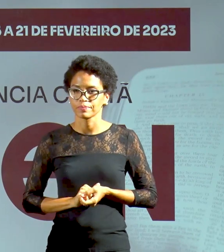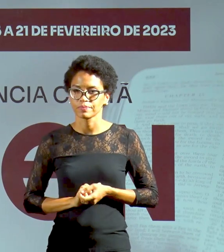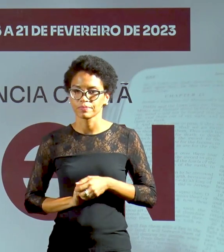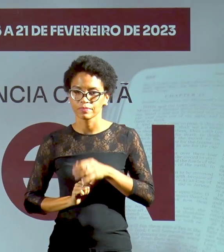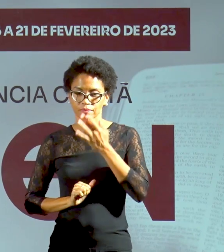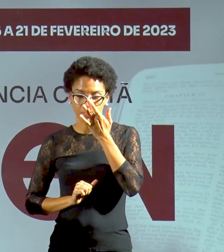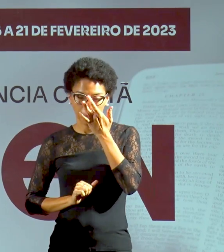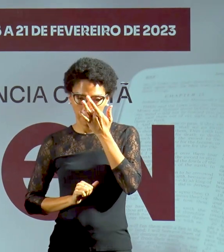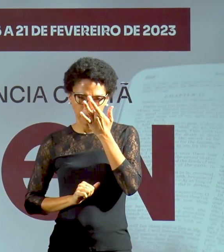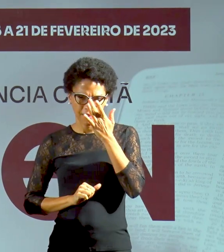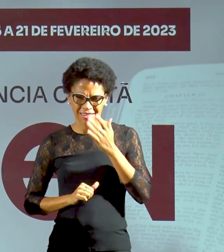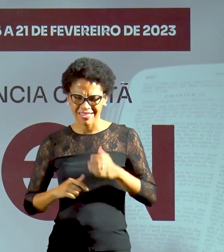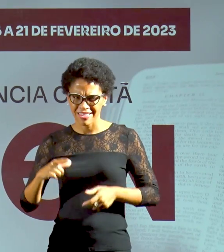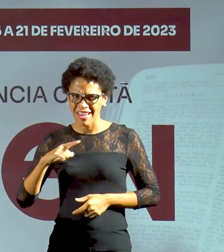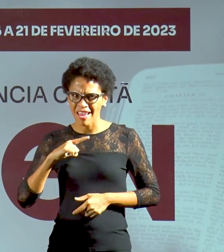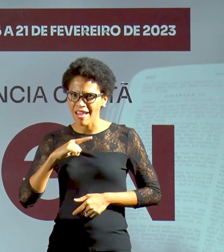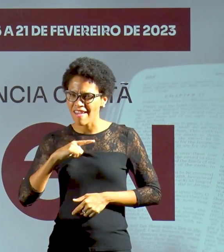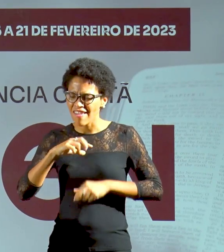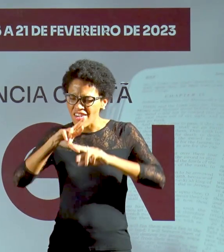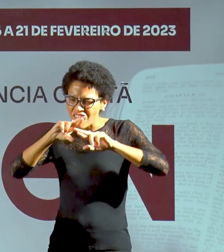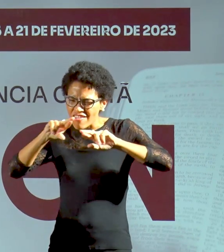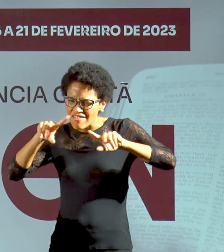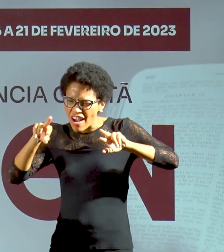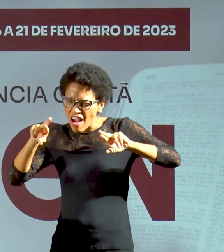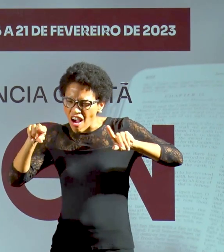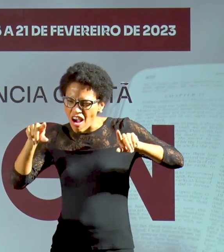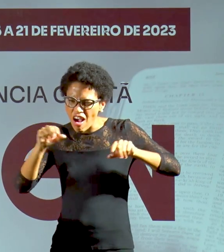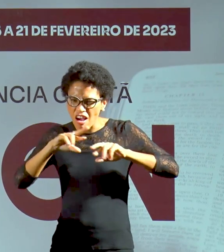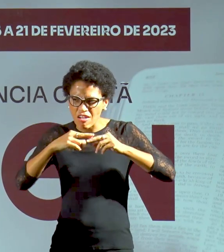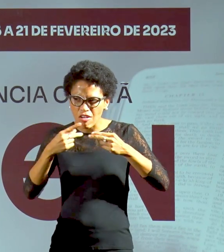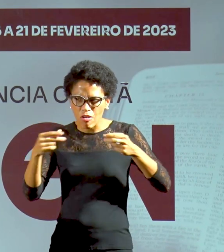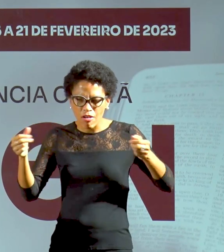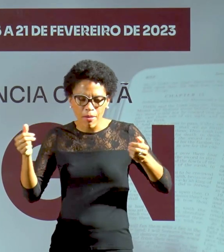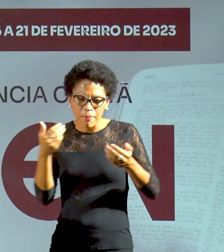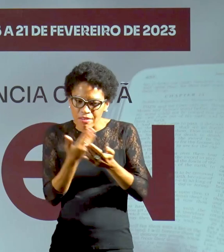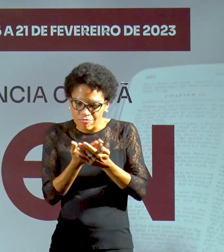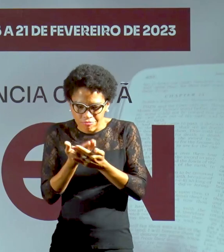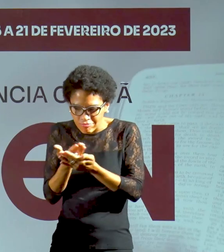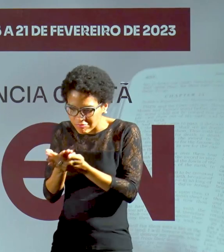tem muita coisa no livro de Rute para a gente aprender